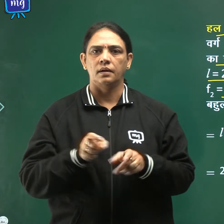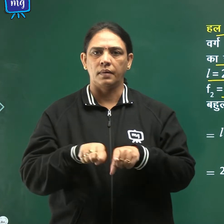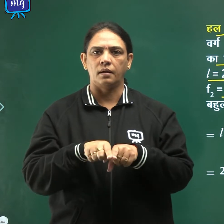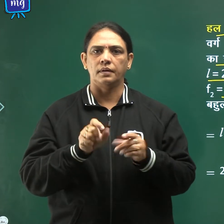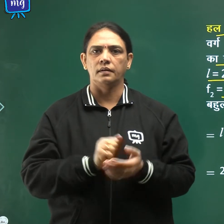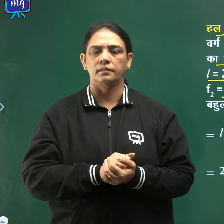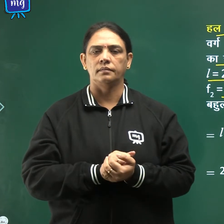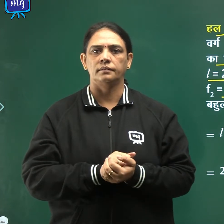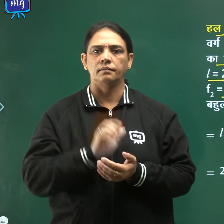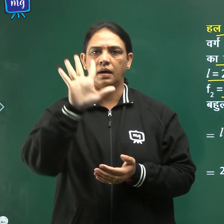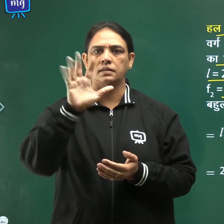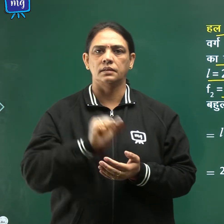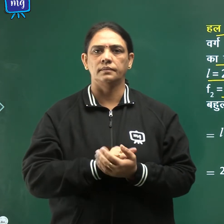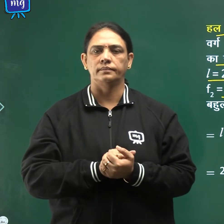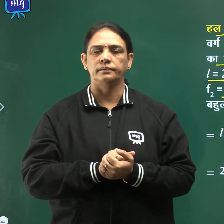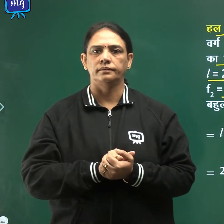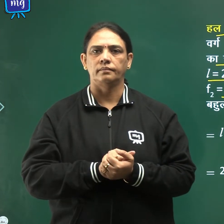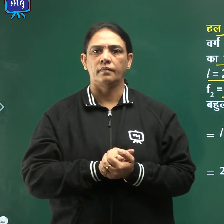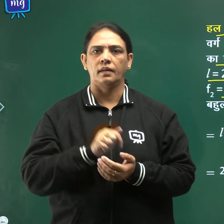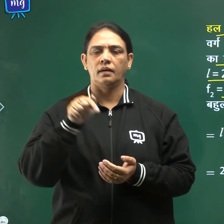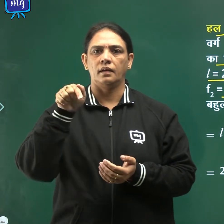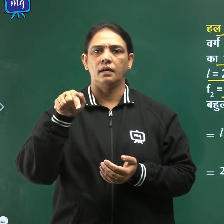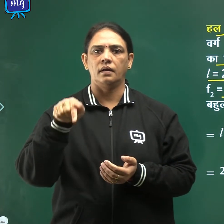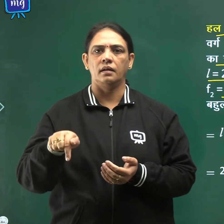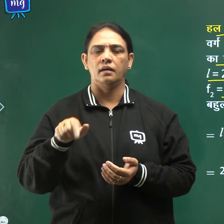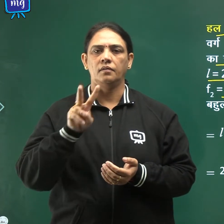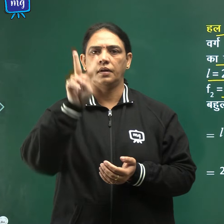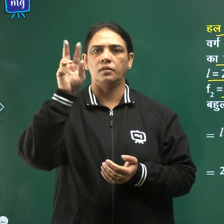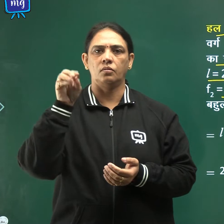बराबर 5। इन मानों को